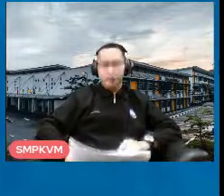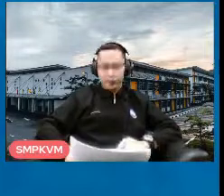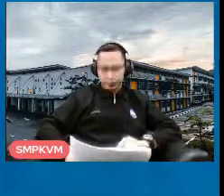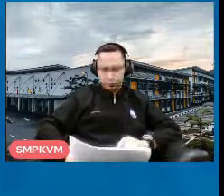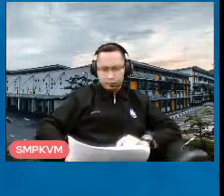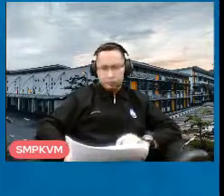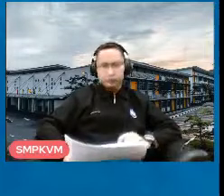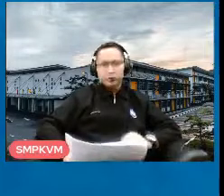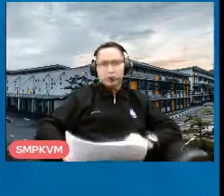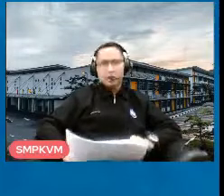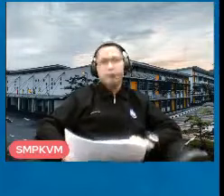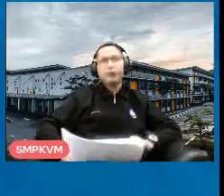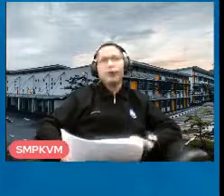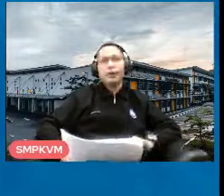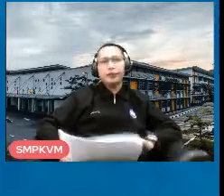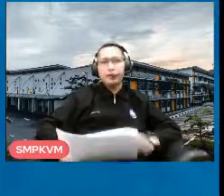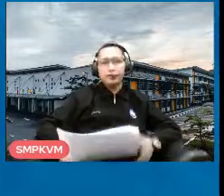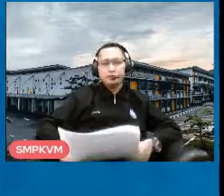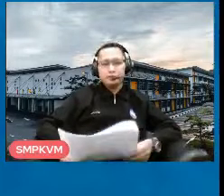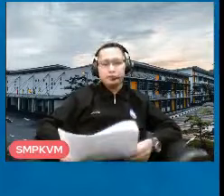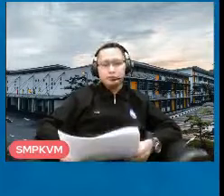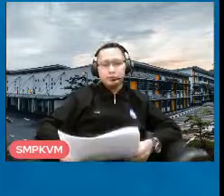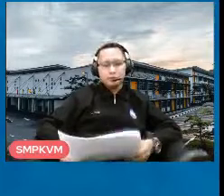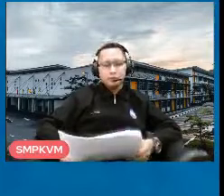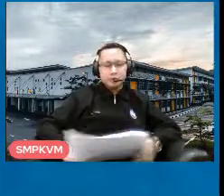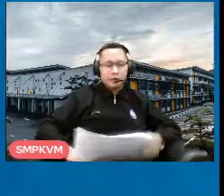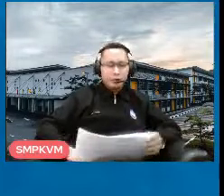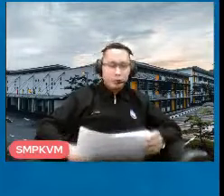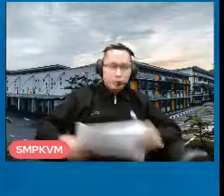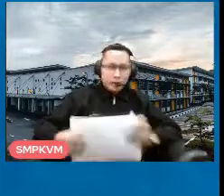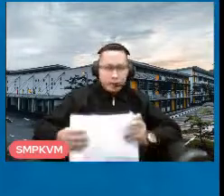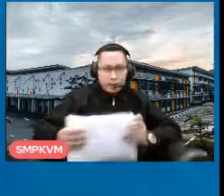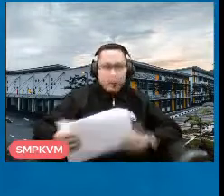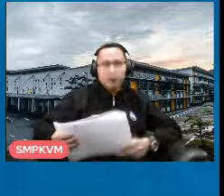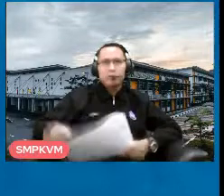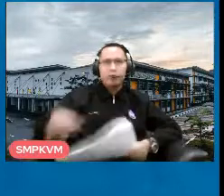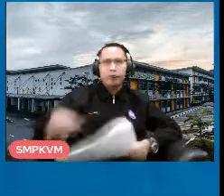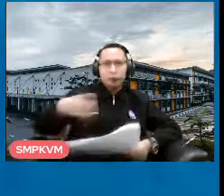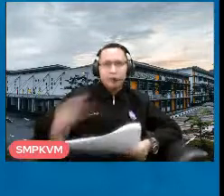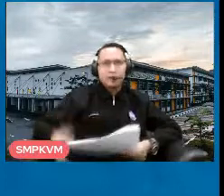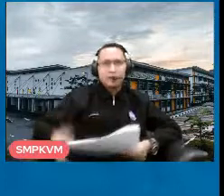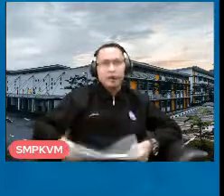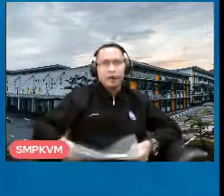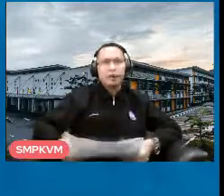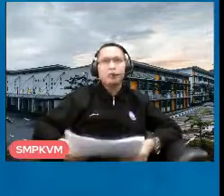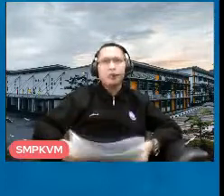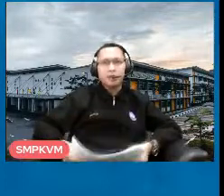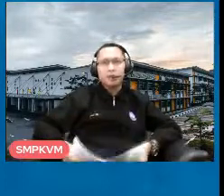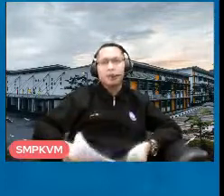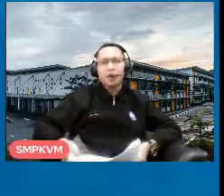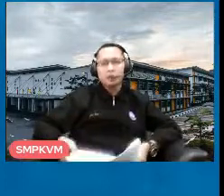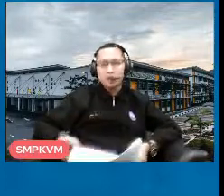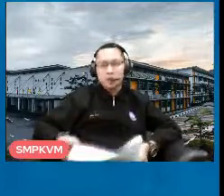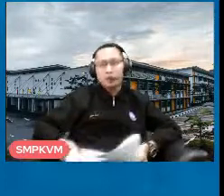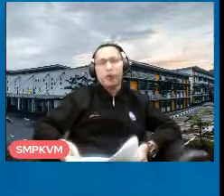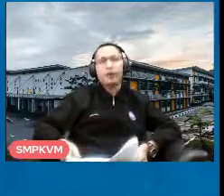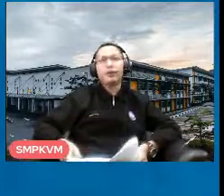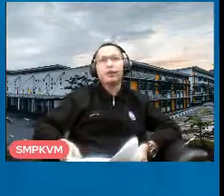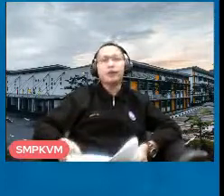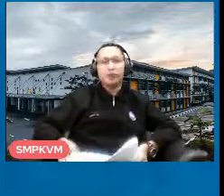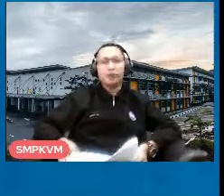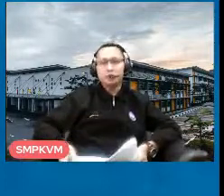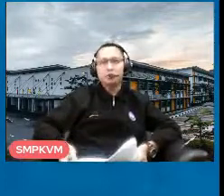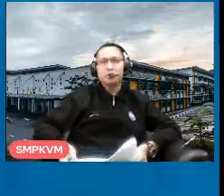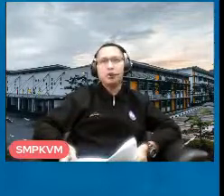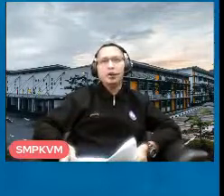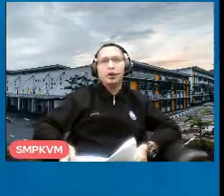baik setiap tindakannya yang guru akan bila atau kamu lakukan kesalahan Ibu apel atau kamu